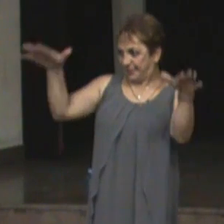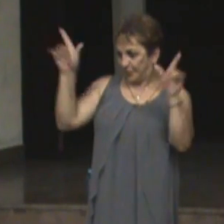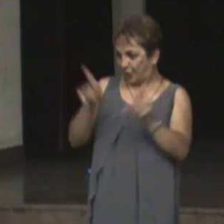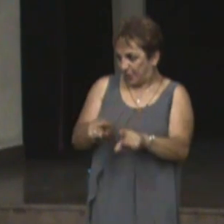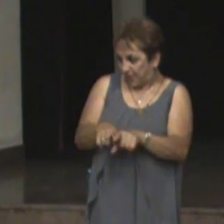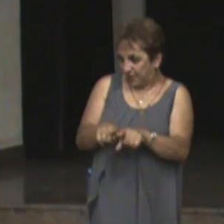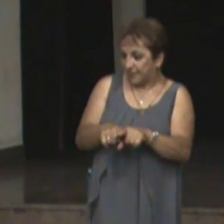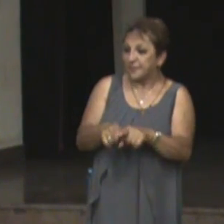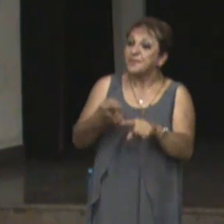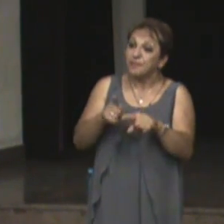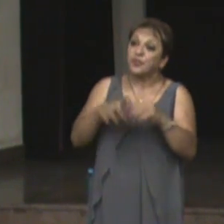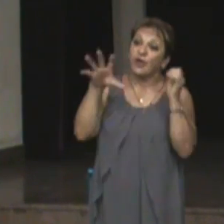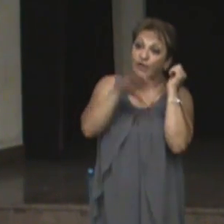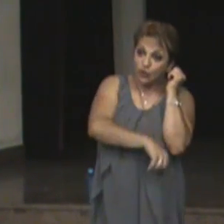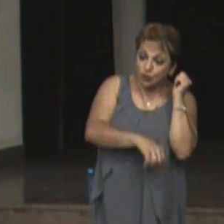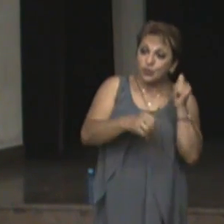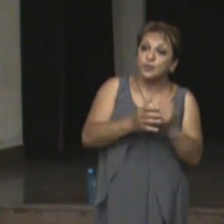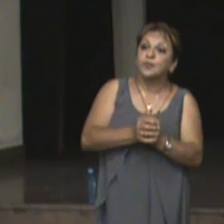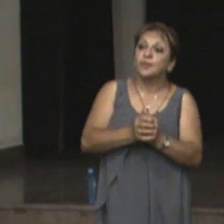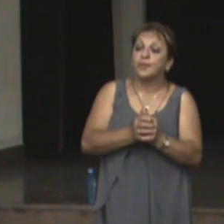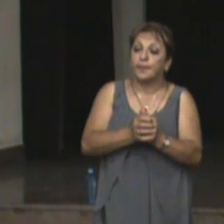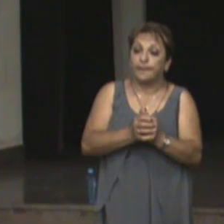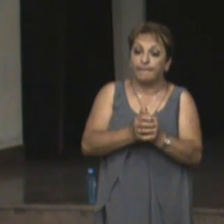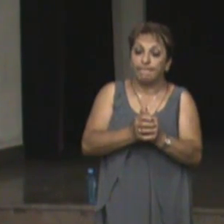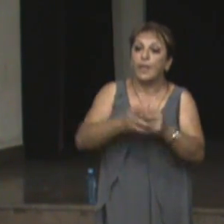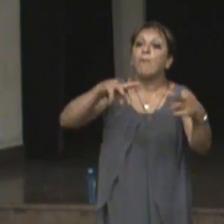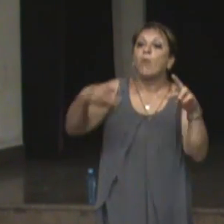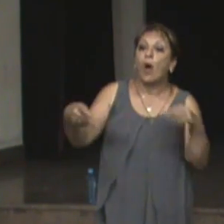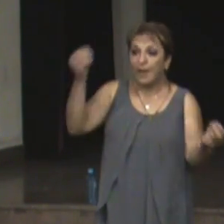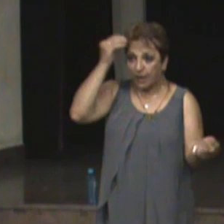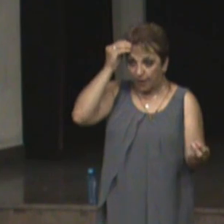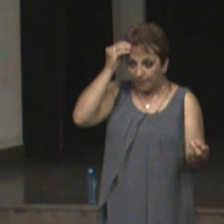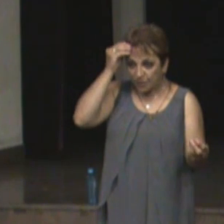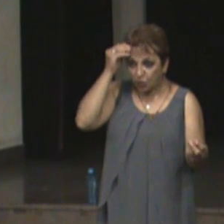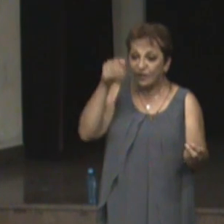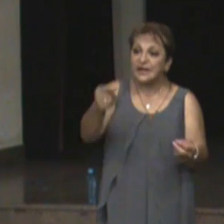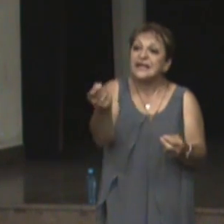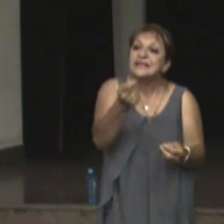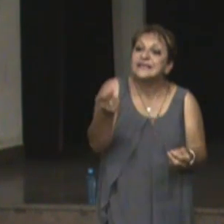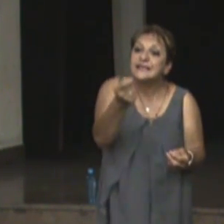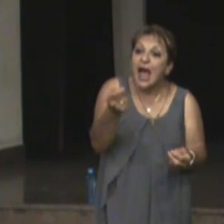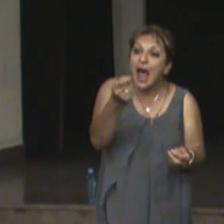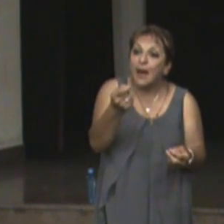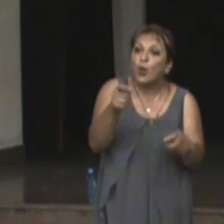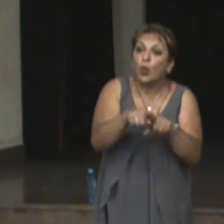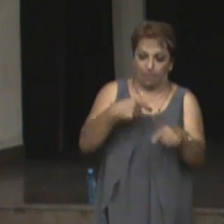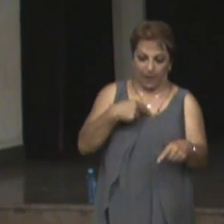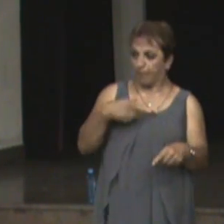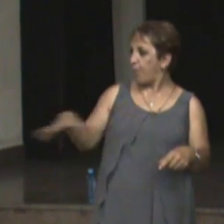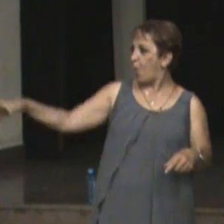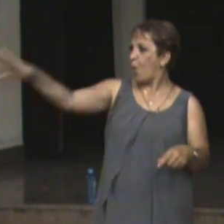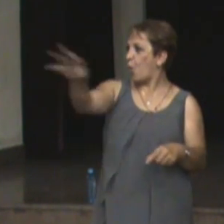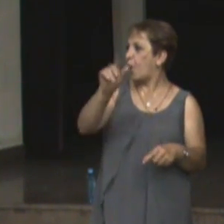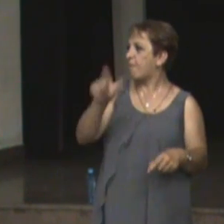Եվ վերջում, ինչ որ առումով, փոխաբերական իմաստով, այդ սերմերը նաեւ մենք մարդիկ